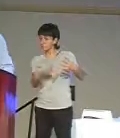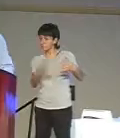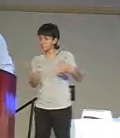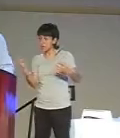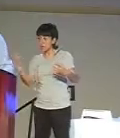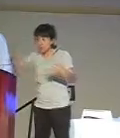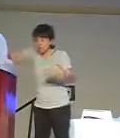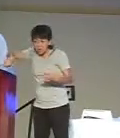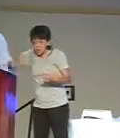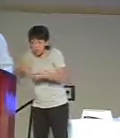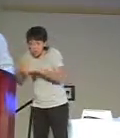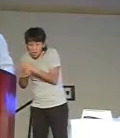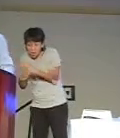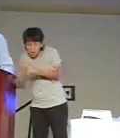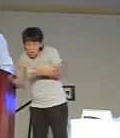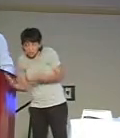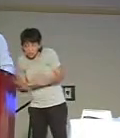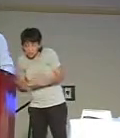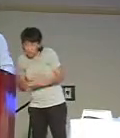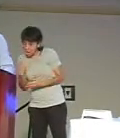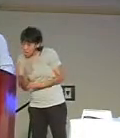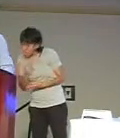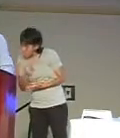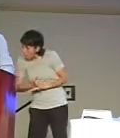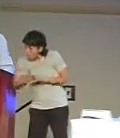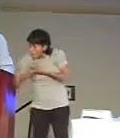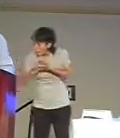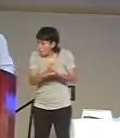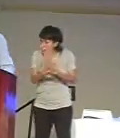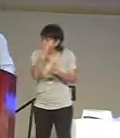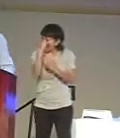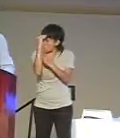prematuridad del nivel que nosotros quisiéramos,